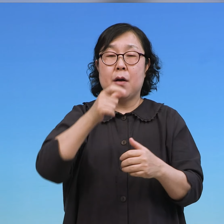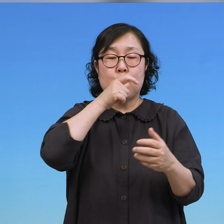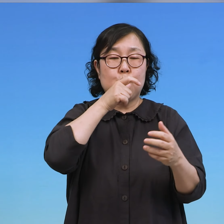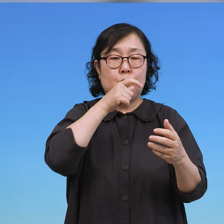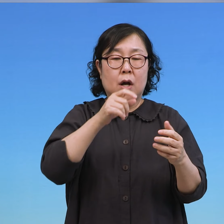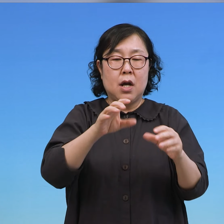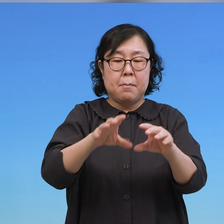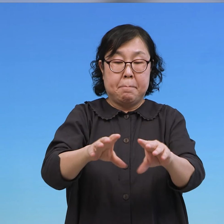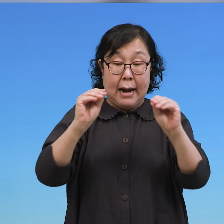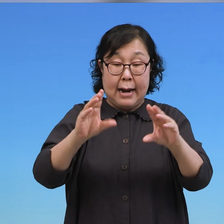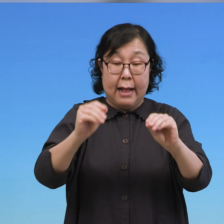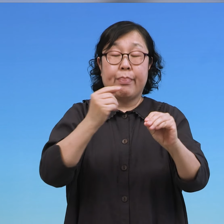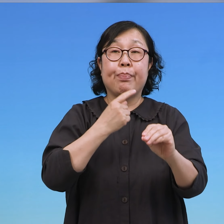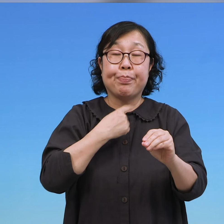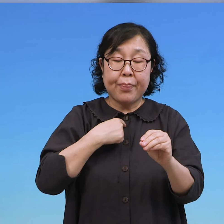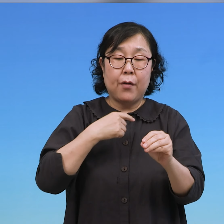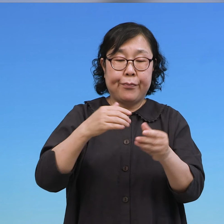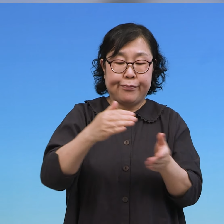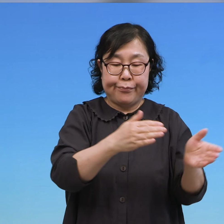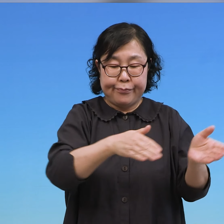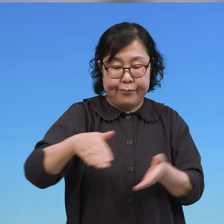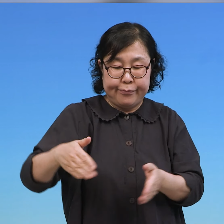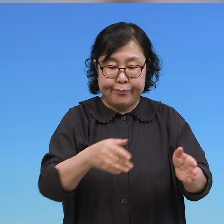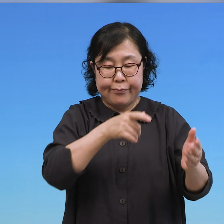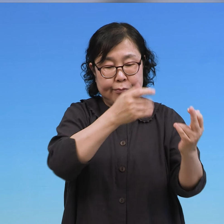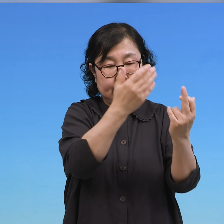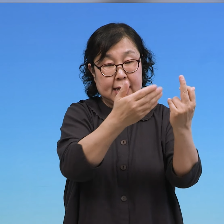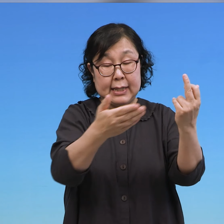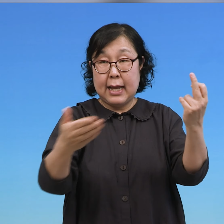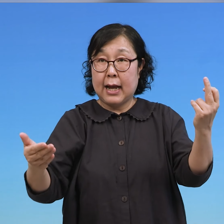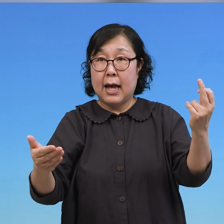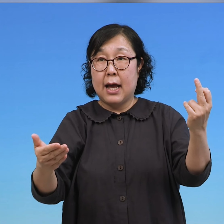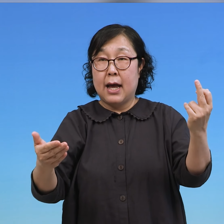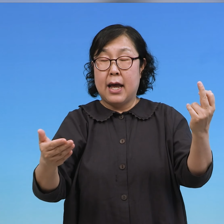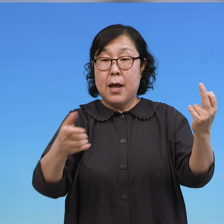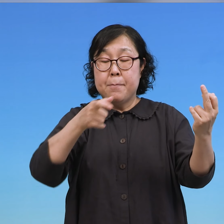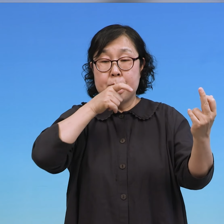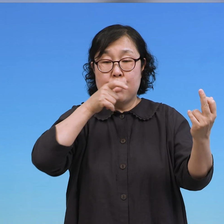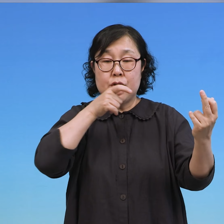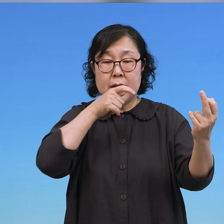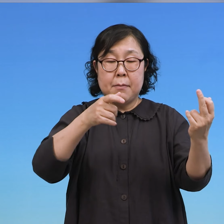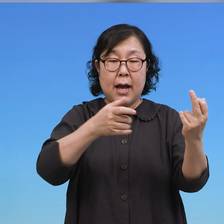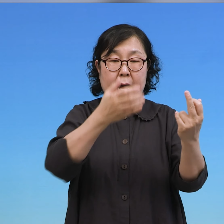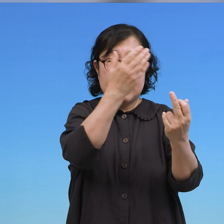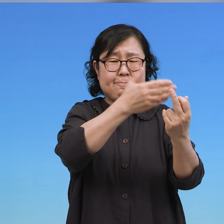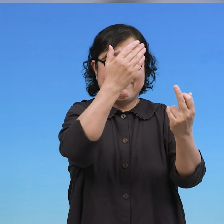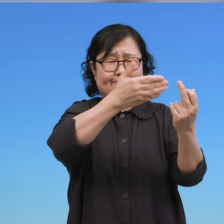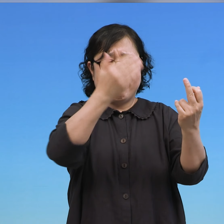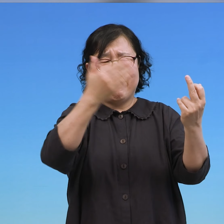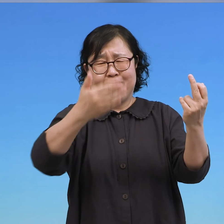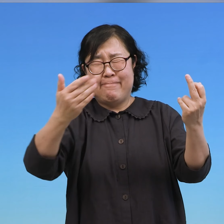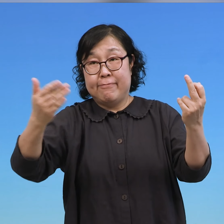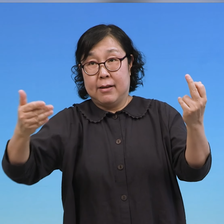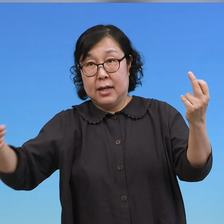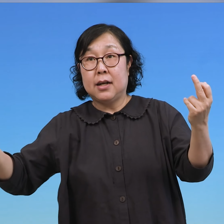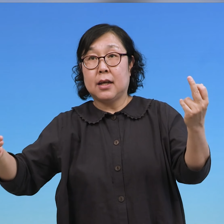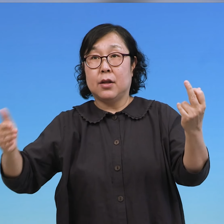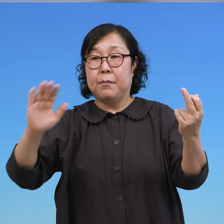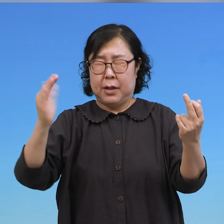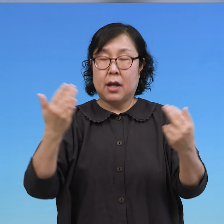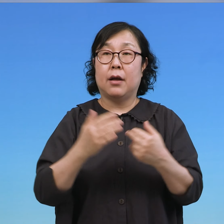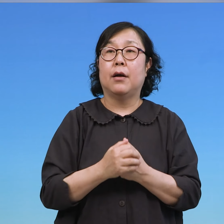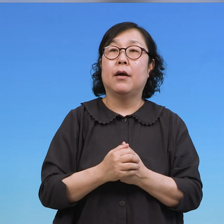하면은요, 그렇게 삭막하고 메말라 있던 그 시내가 그냥 막 격렬하게 물이 흐르는